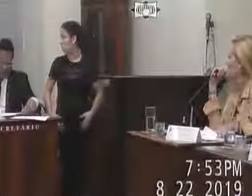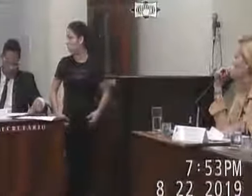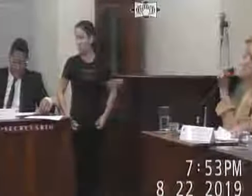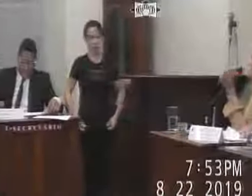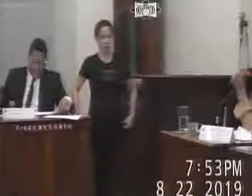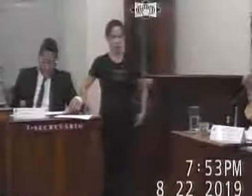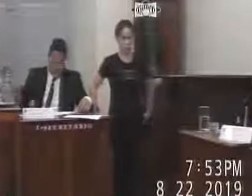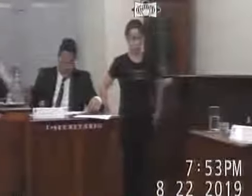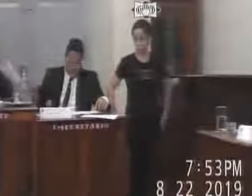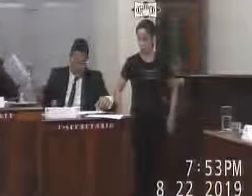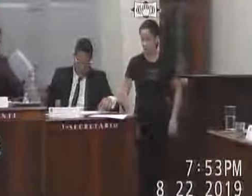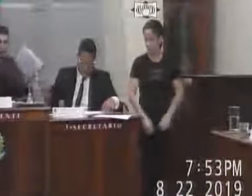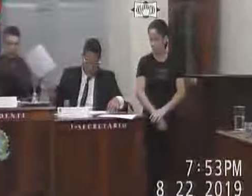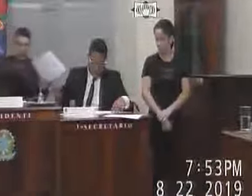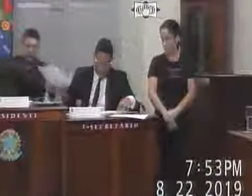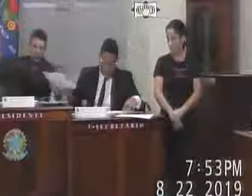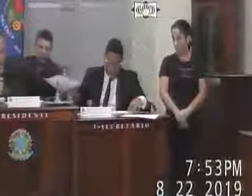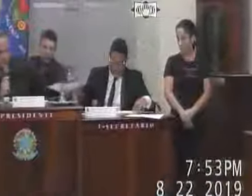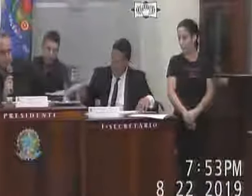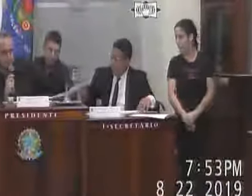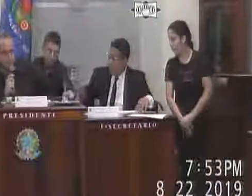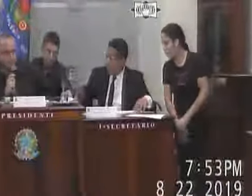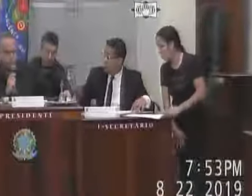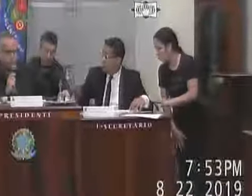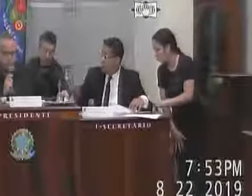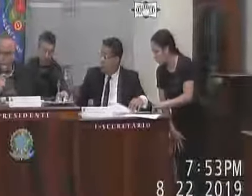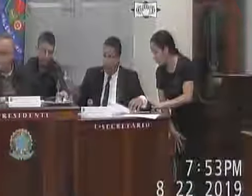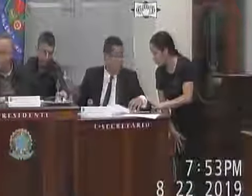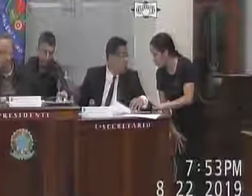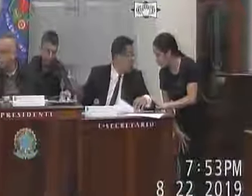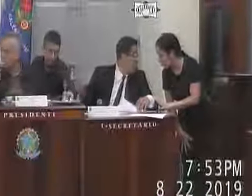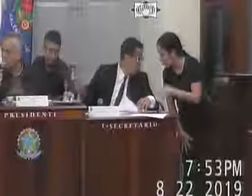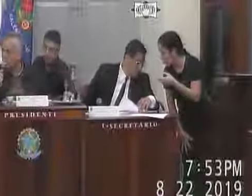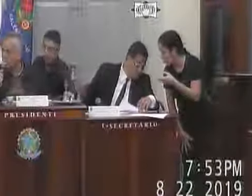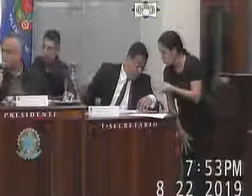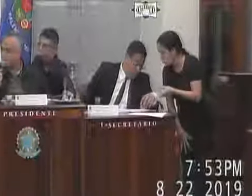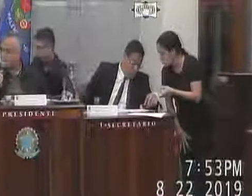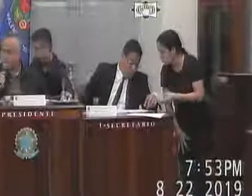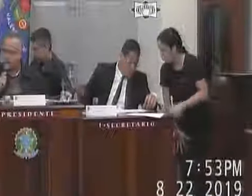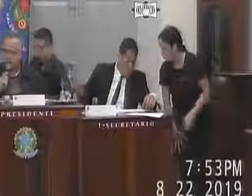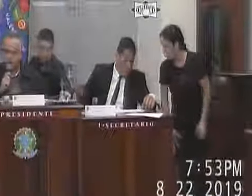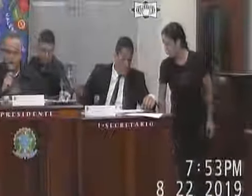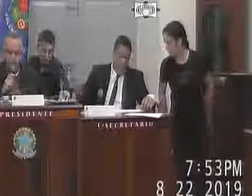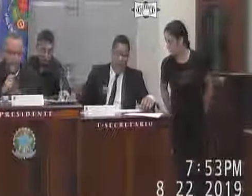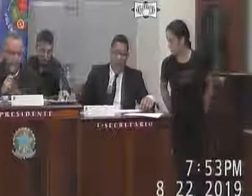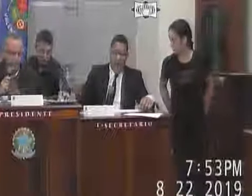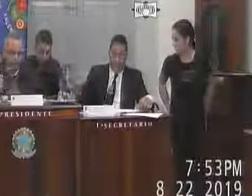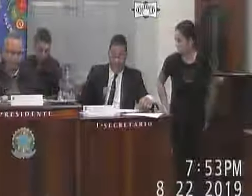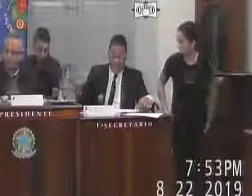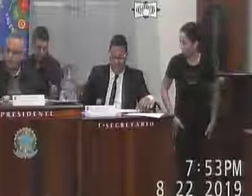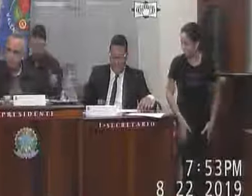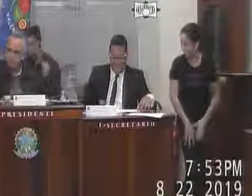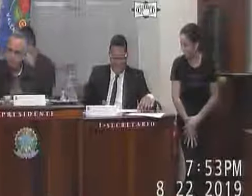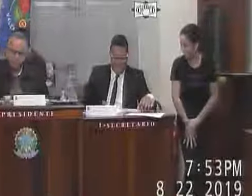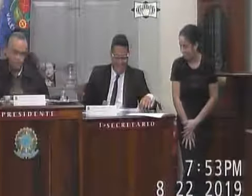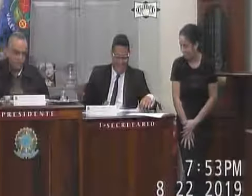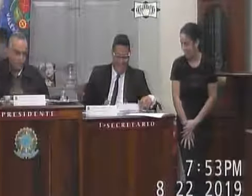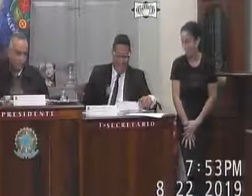penúltima se atendesse ao pedido da nova colega e retirasse o requerimento dela obrigada presidente